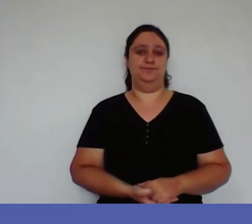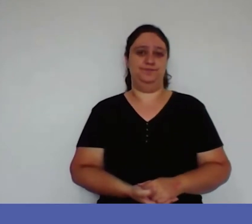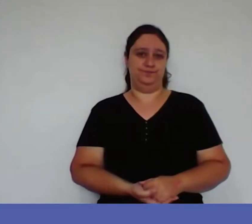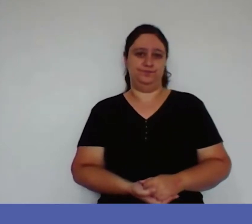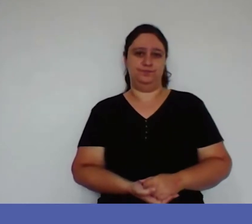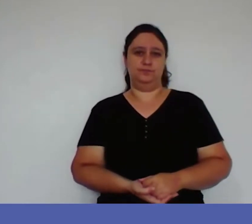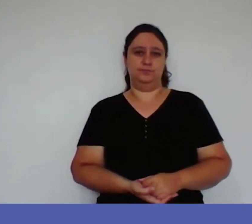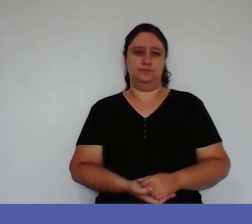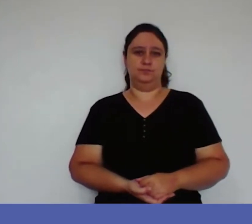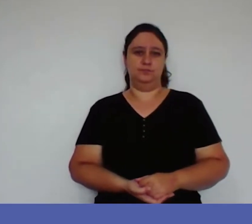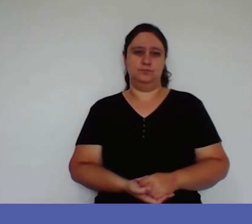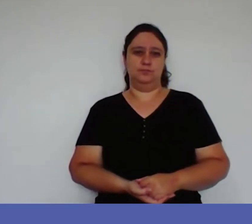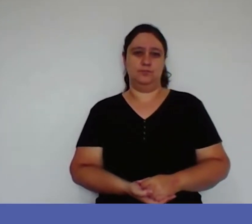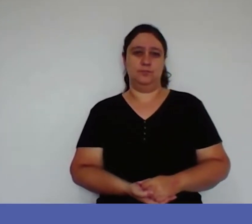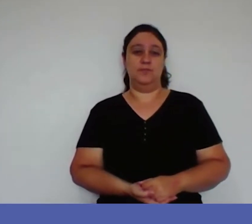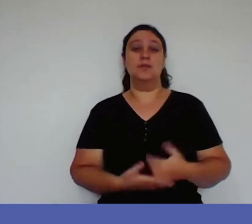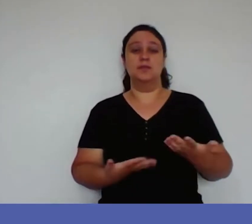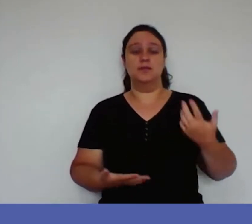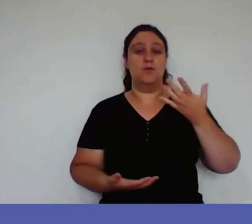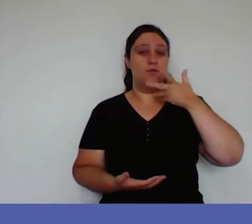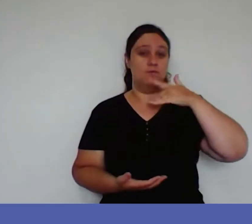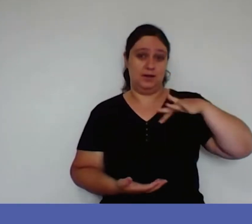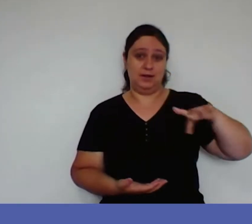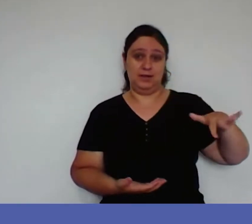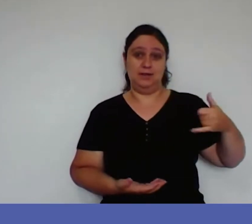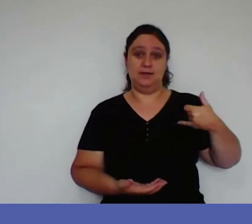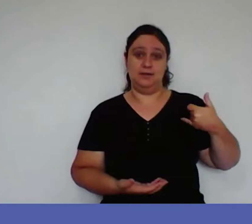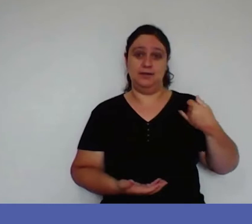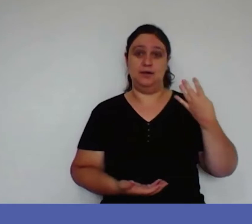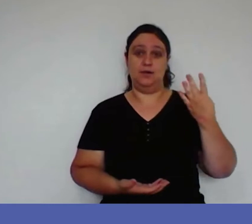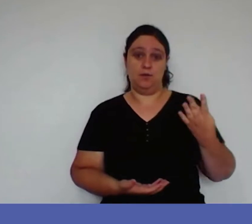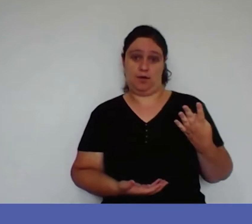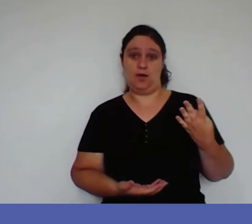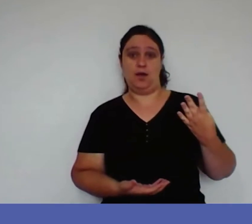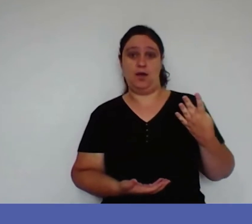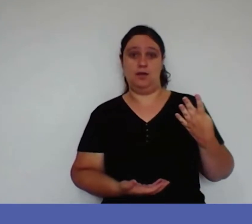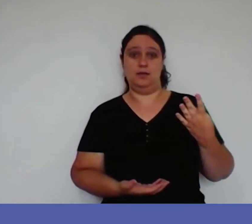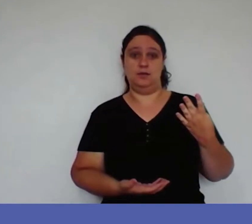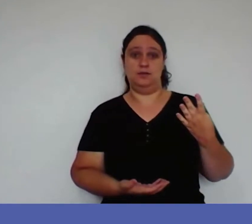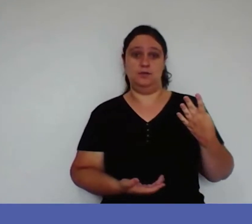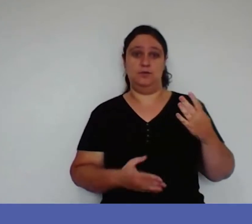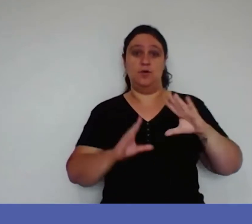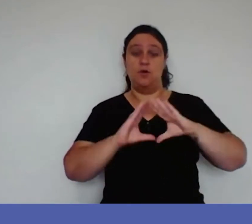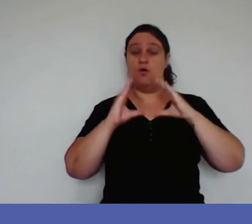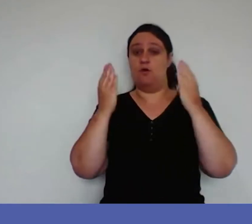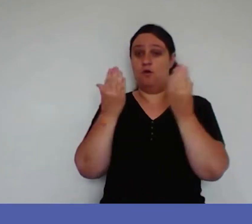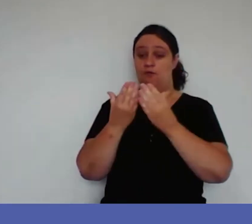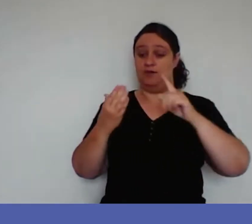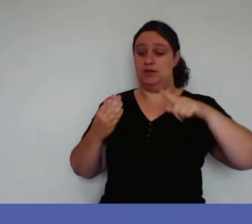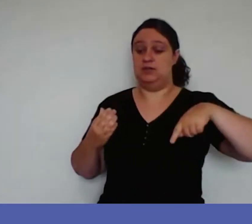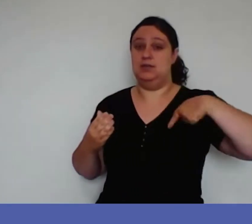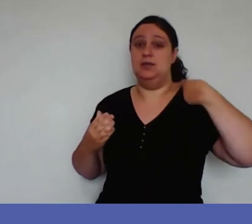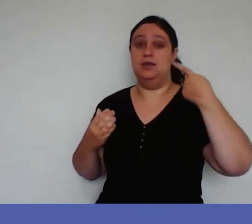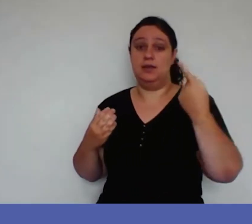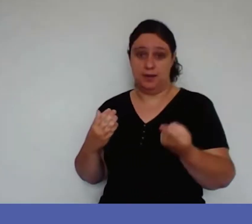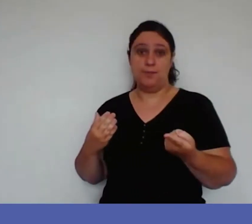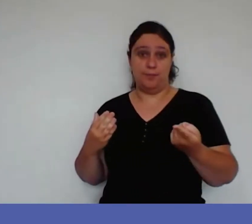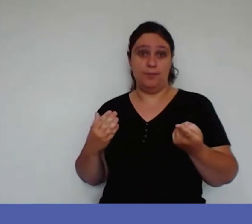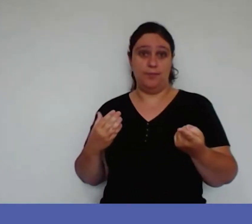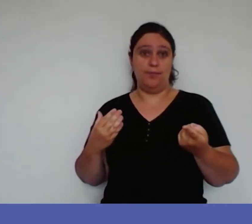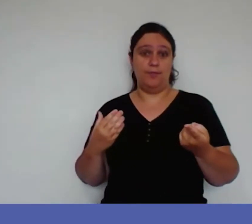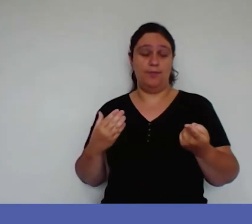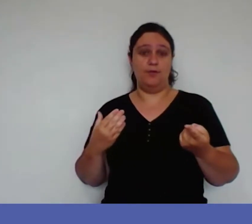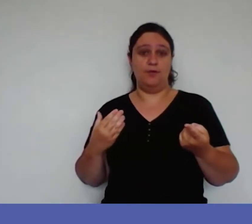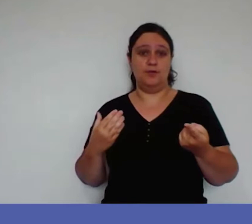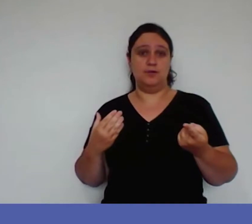E nossas crianças, irmãos, de 4 anos, depois da conferência, já falei isso para vocês, depois da conferência, voltando com